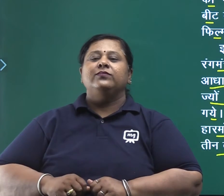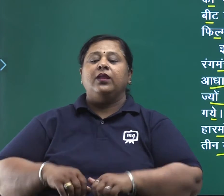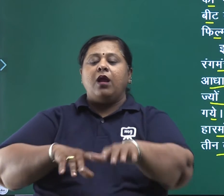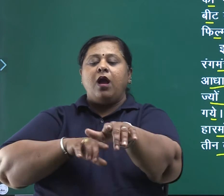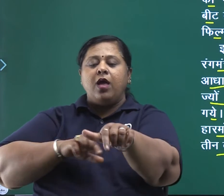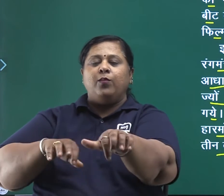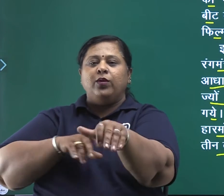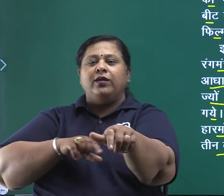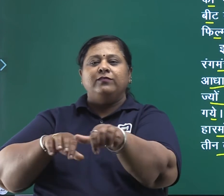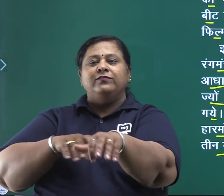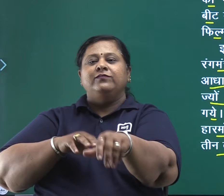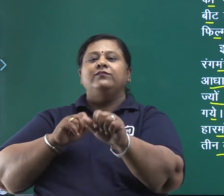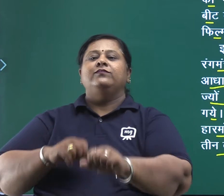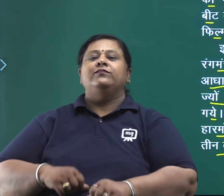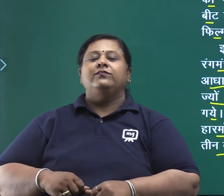हारमोनियम